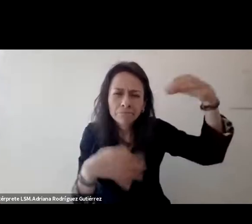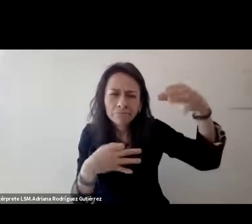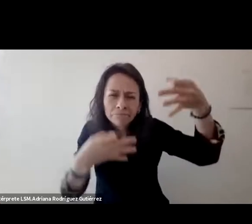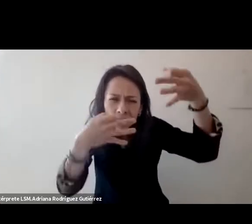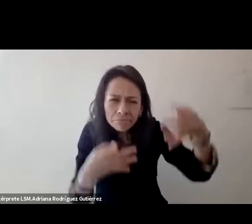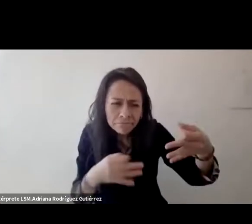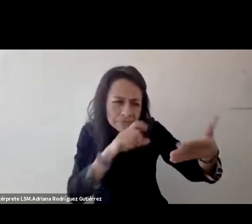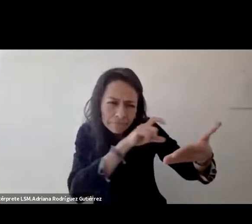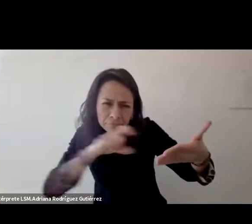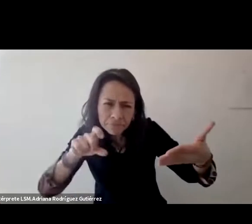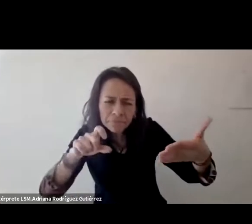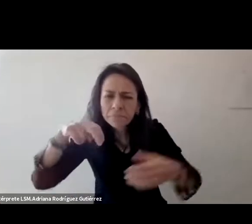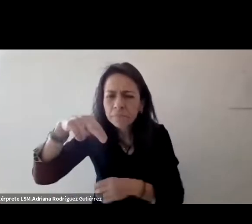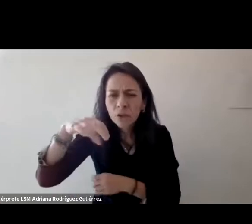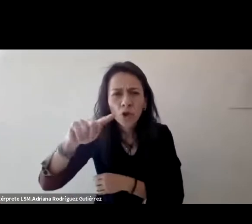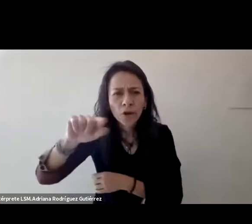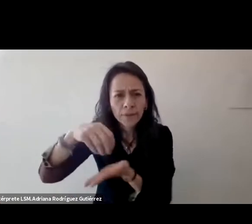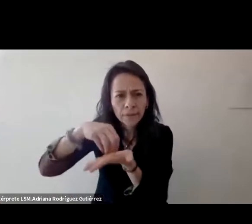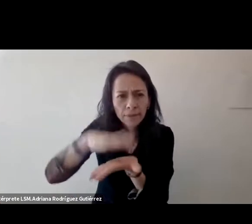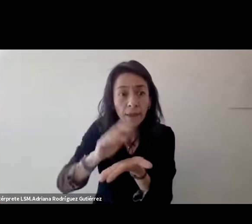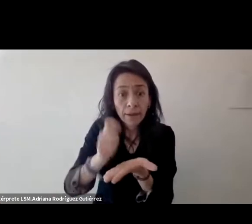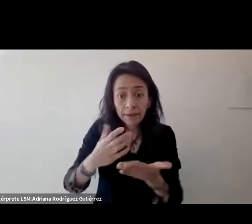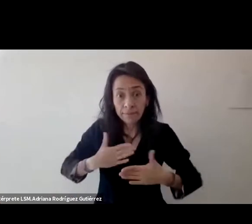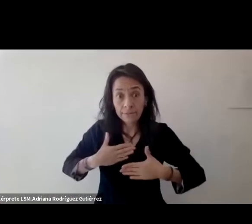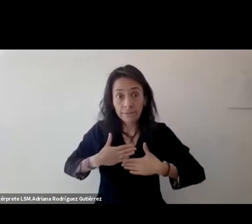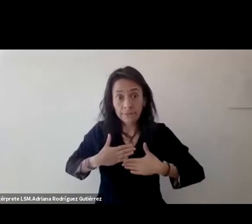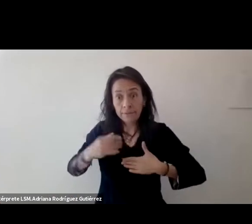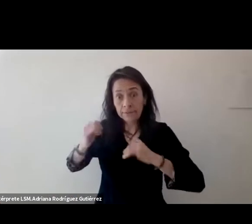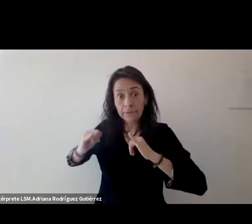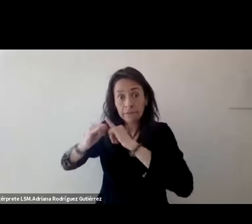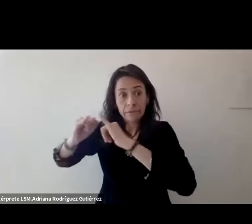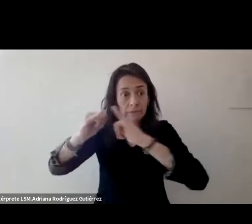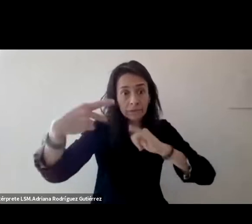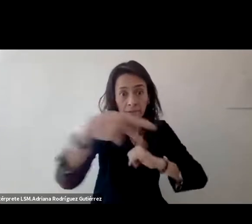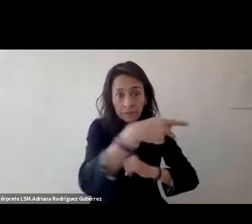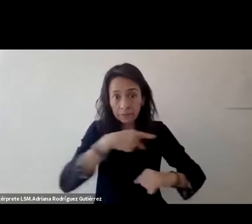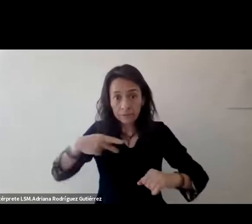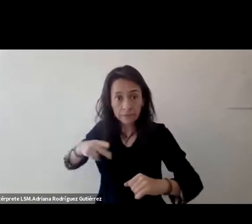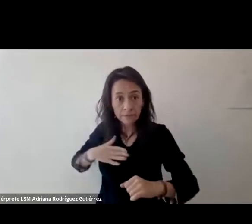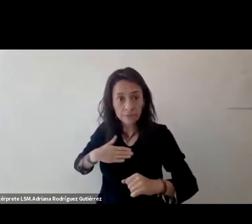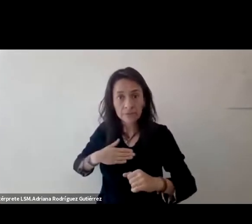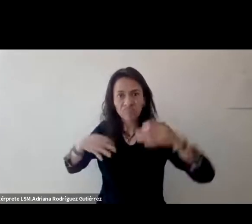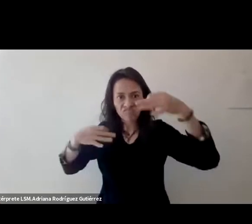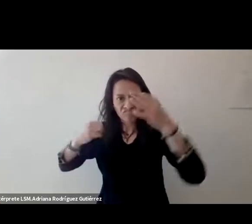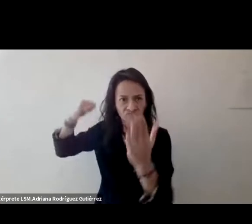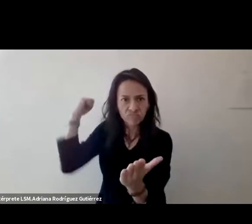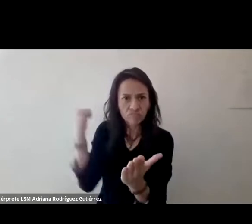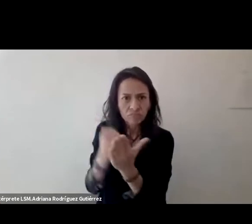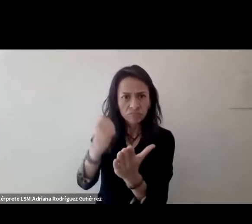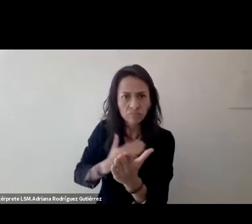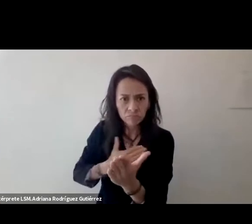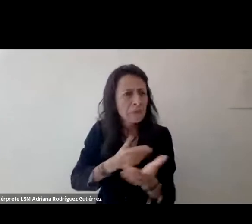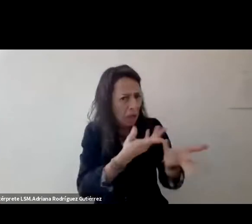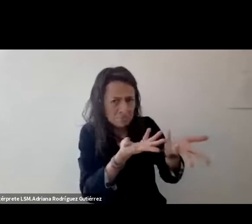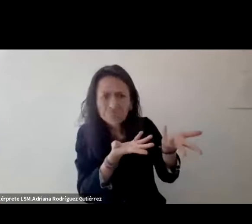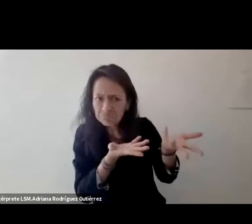¿debemos pegarle en hoja membretada en nuestras instituciones? Sí, yo creo que si así lo quieren hacer, el documento es de uso libre,